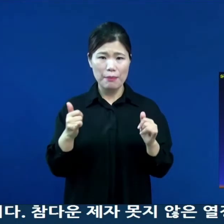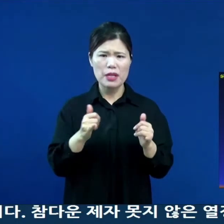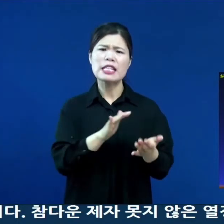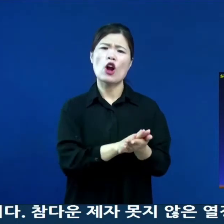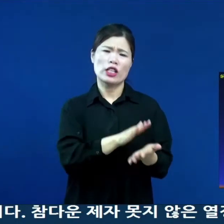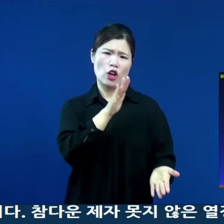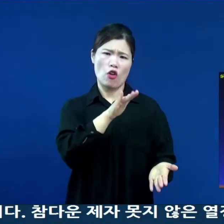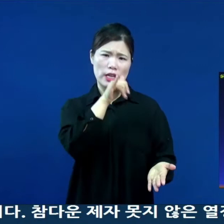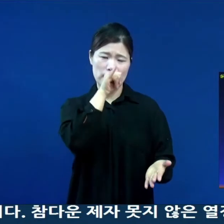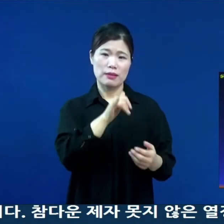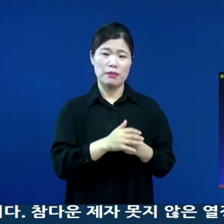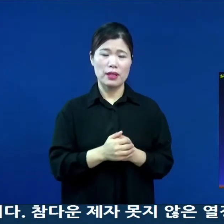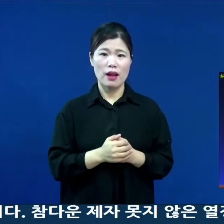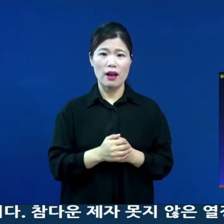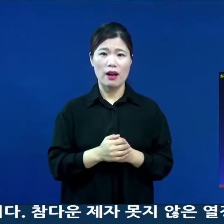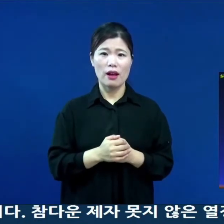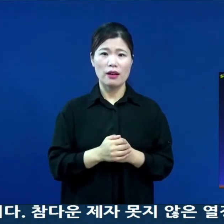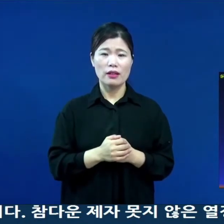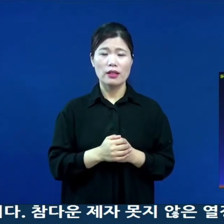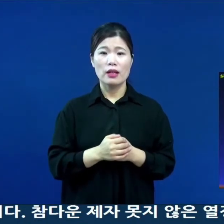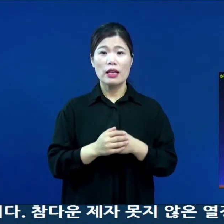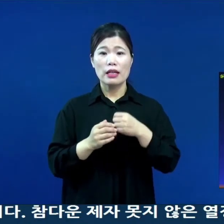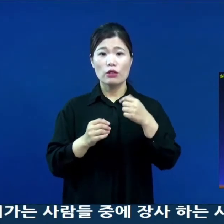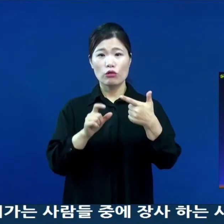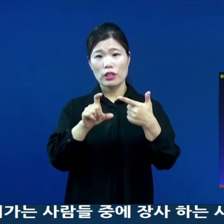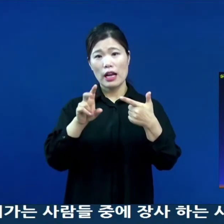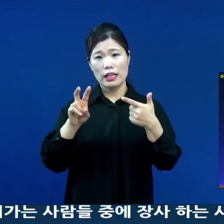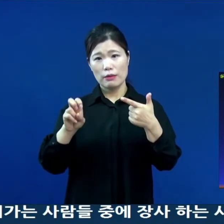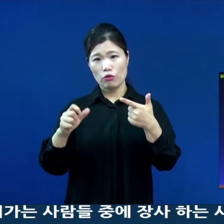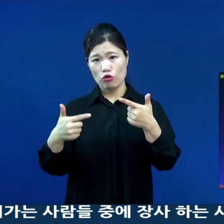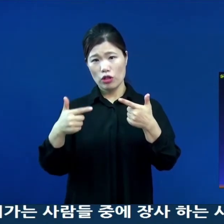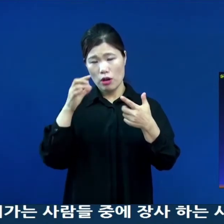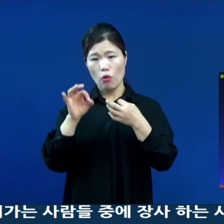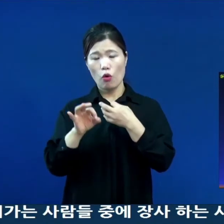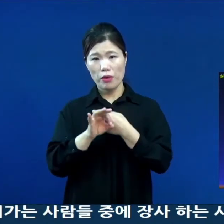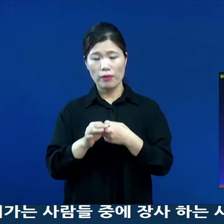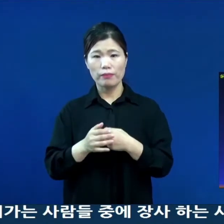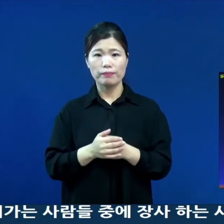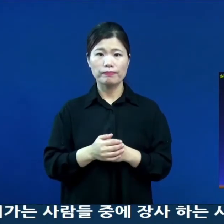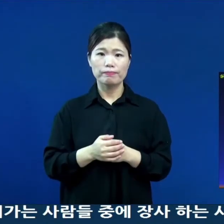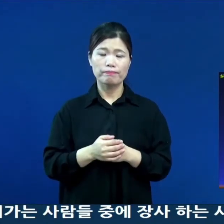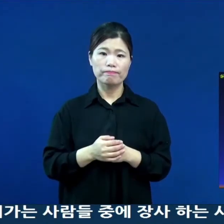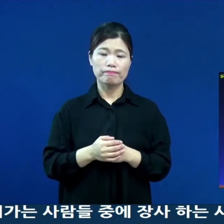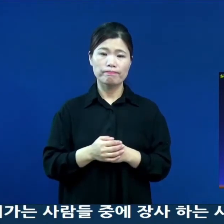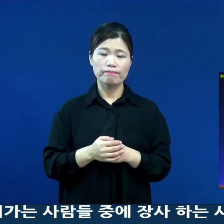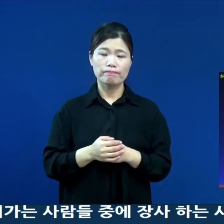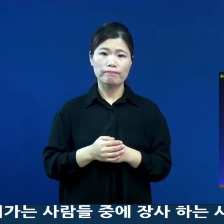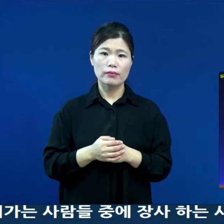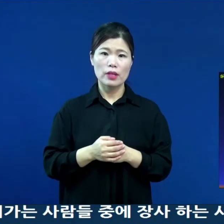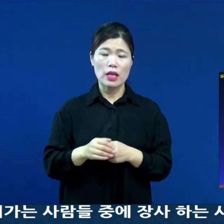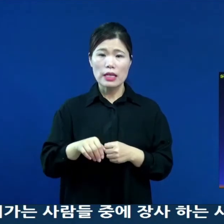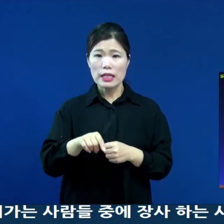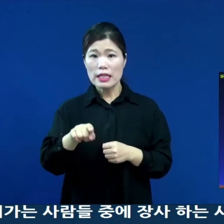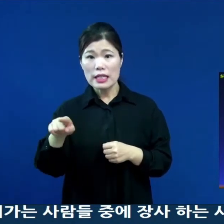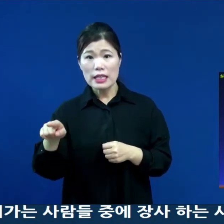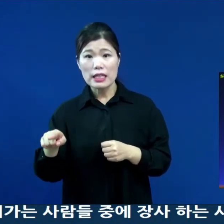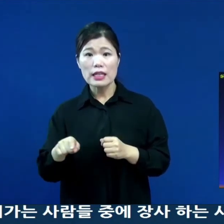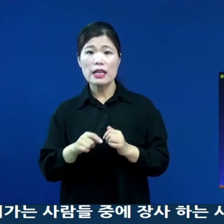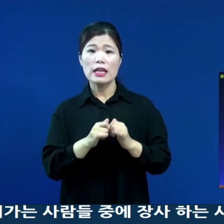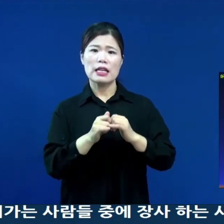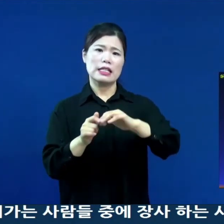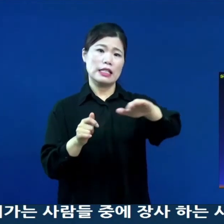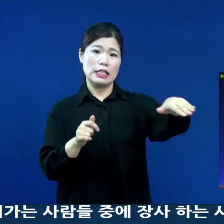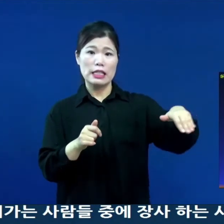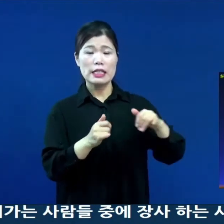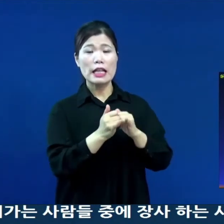이렇게 예수님 앞에 나아갔을 때 26절에서 예수님이 그들의 생각을 뒤흔들어 버리는 겁니다.